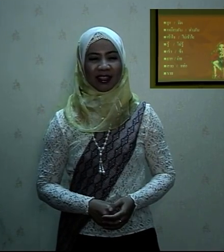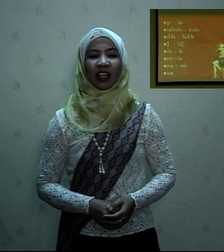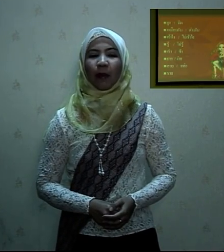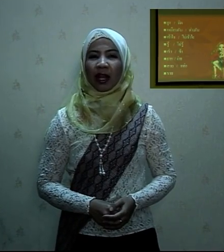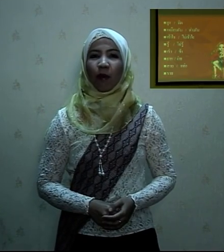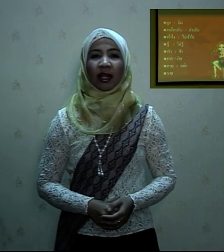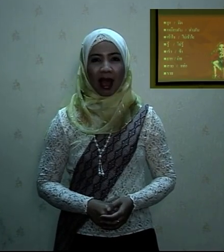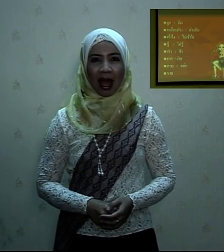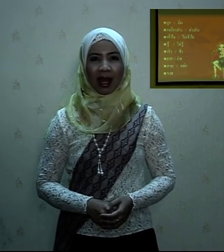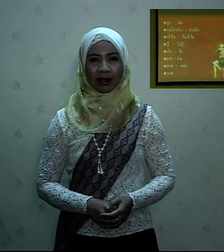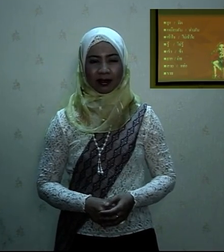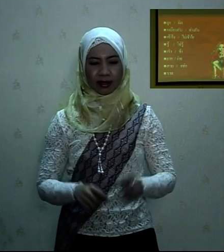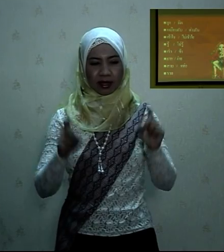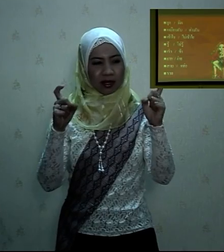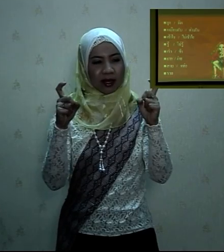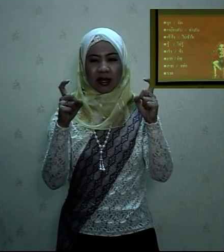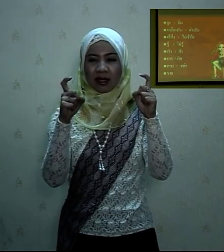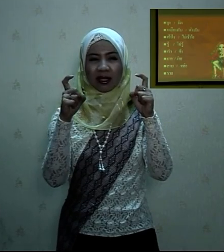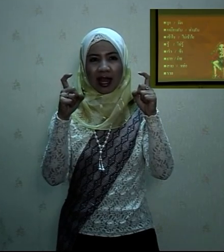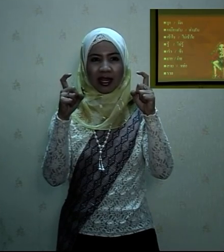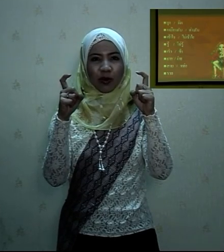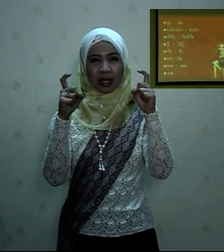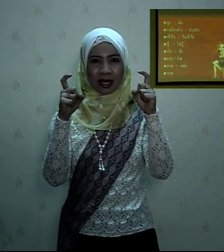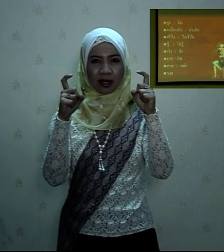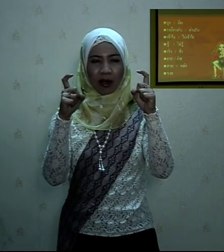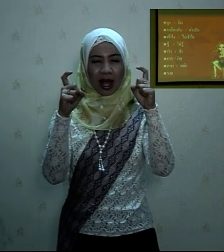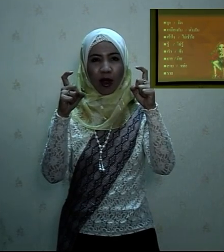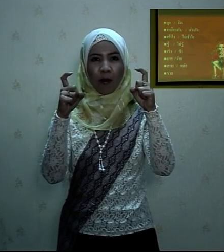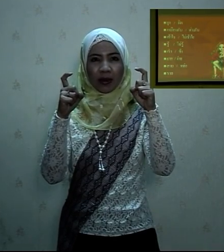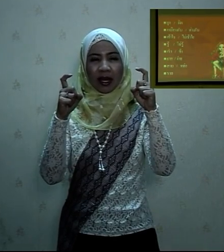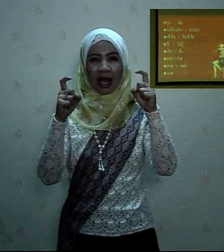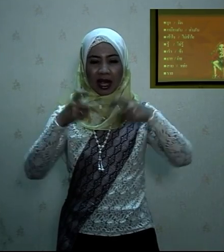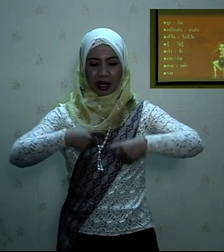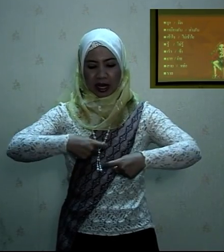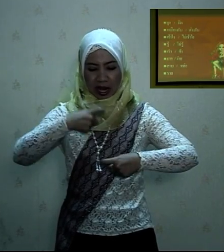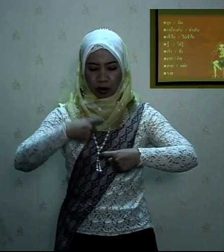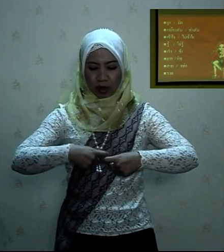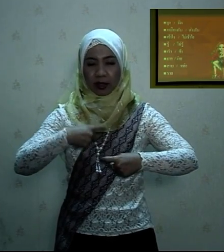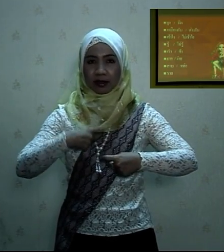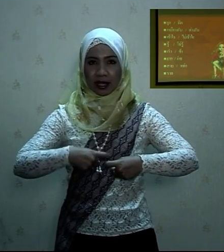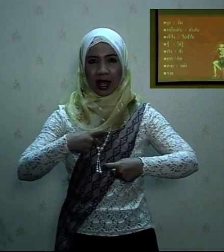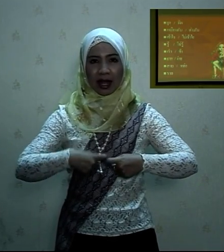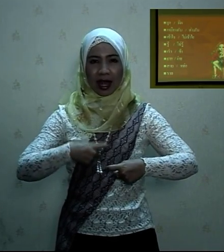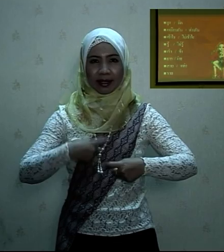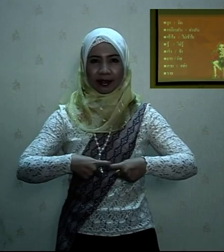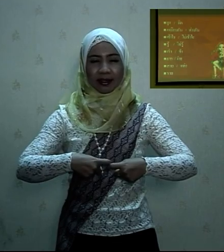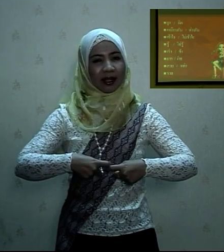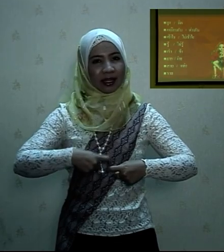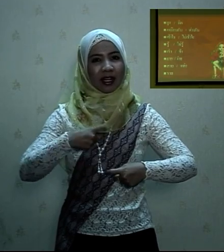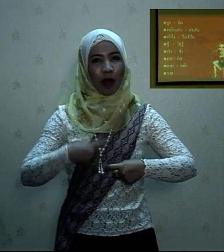ต่อไปคำว่ายากใช้นิ้วชี้สองข้างงอแบบนี้นะคะแล้วก็ตีหากันคือคำว่